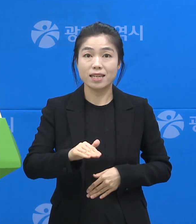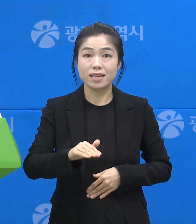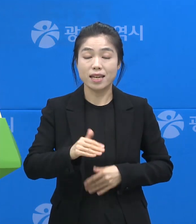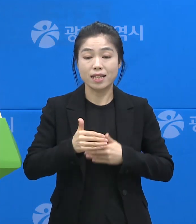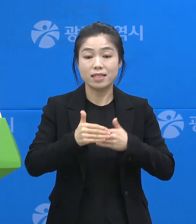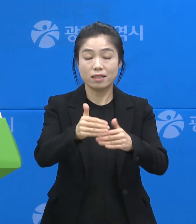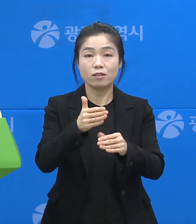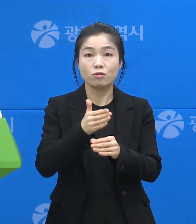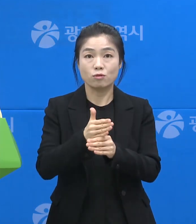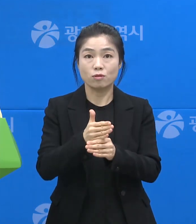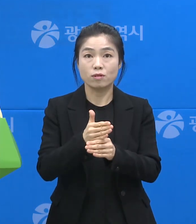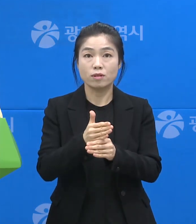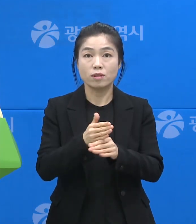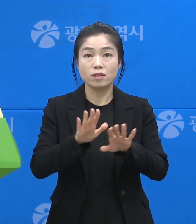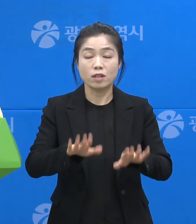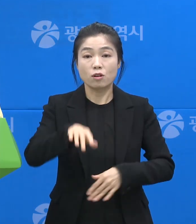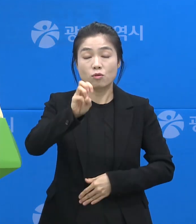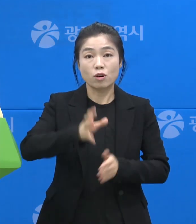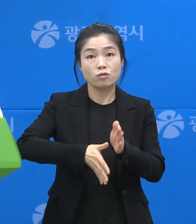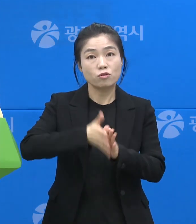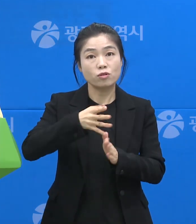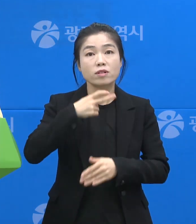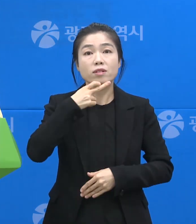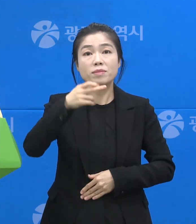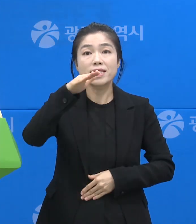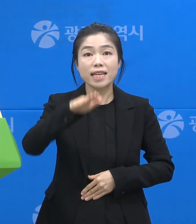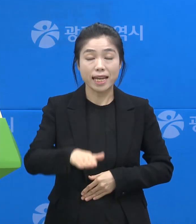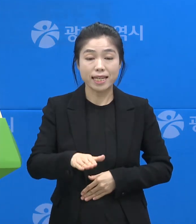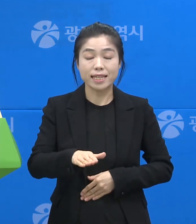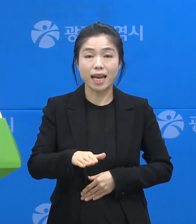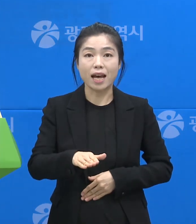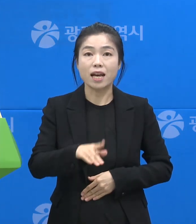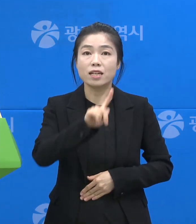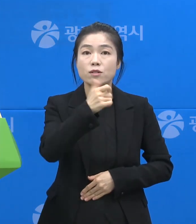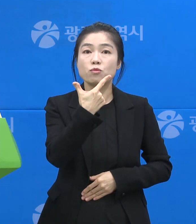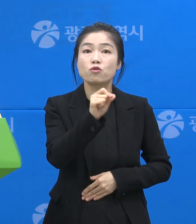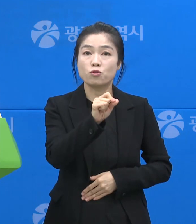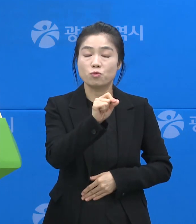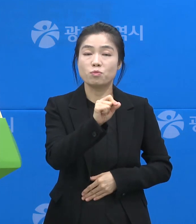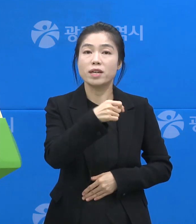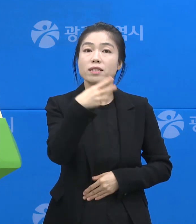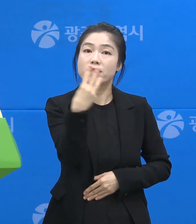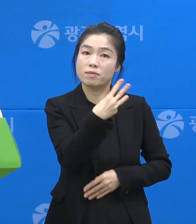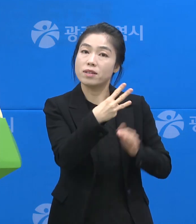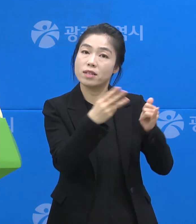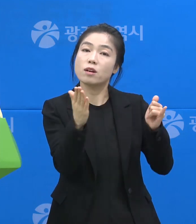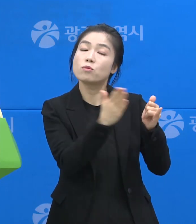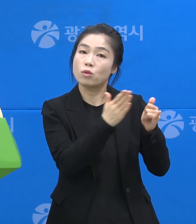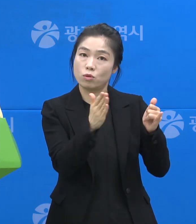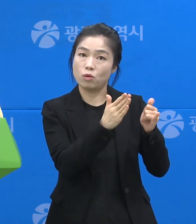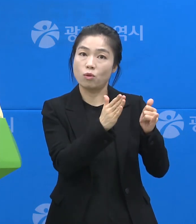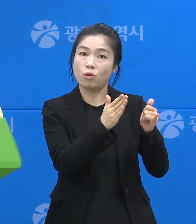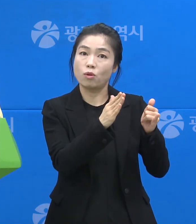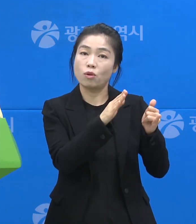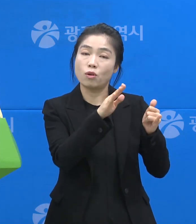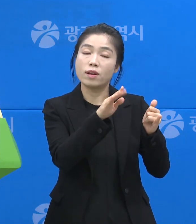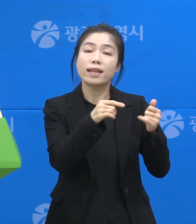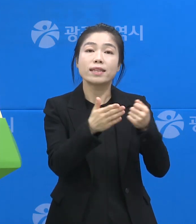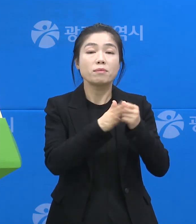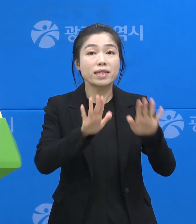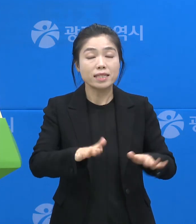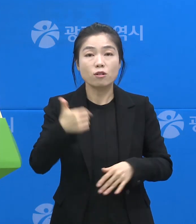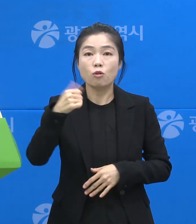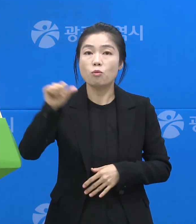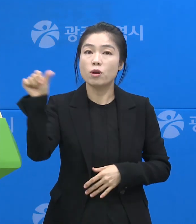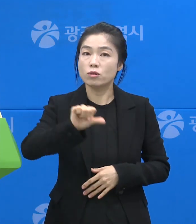진행이 되고 있는데요. 저희 광주시의 경우 12세 이하 대상자는 16만 3천 명 정도 예상하고 있습니다. 그래서 현재